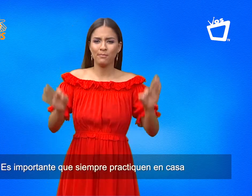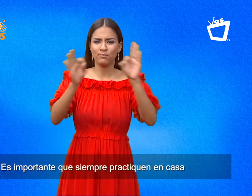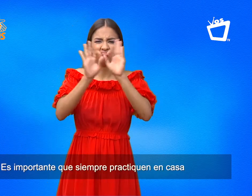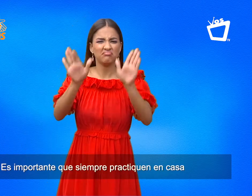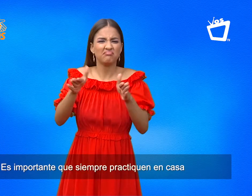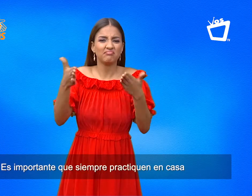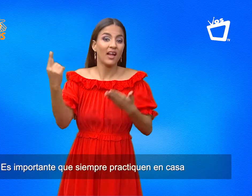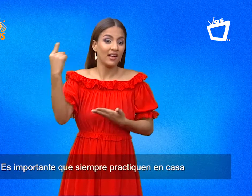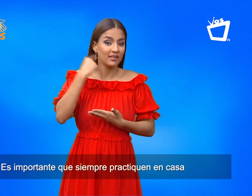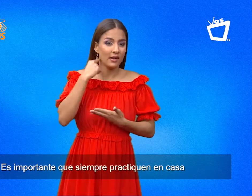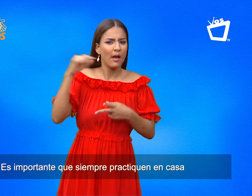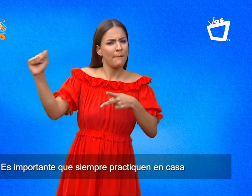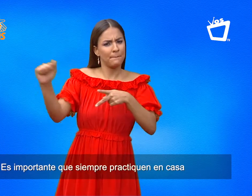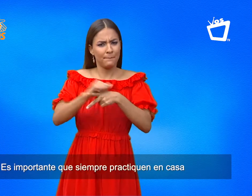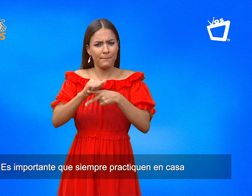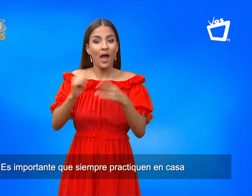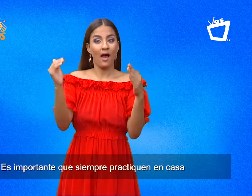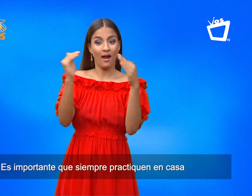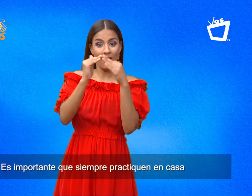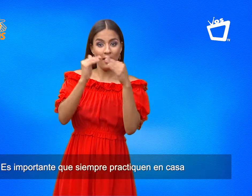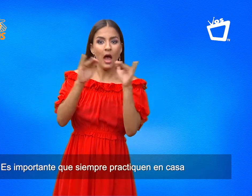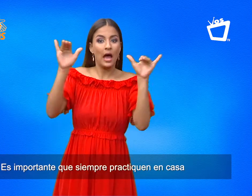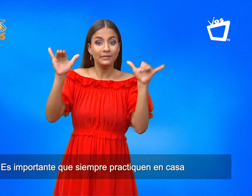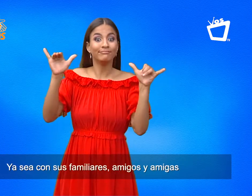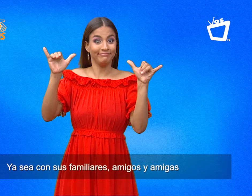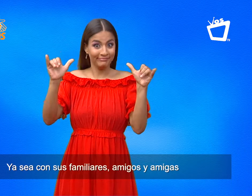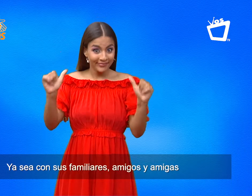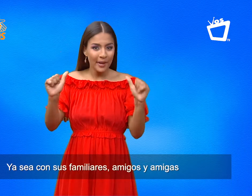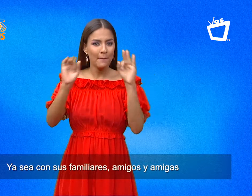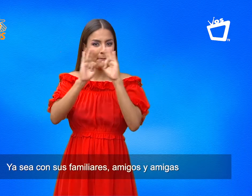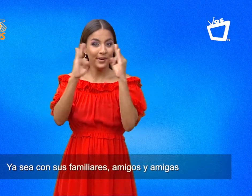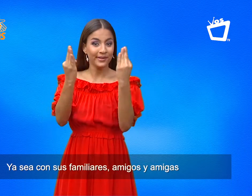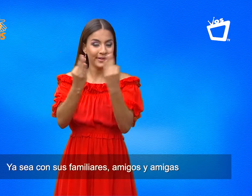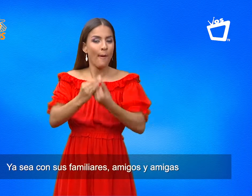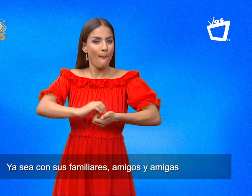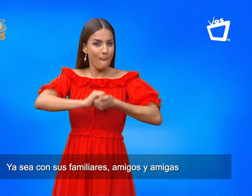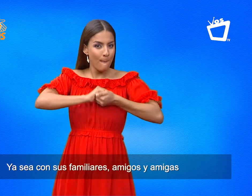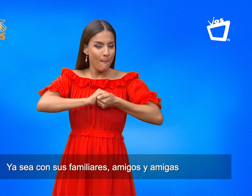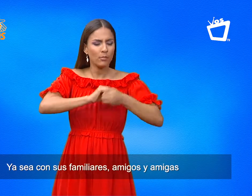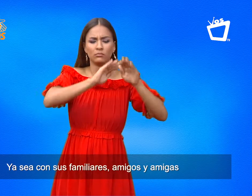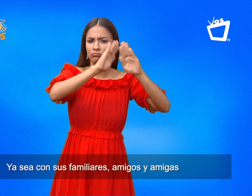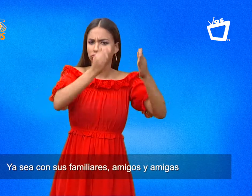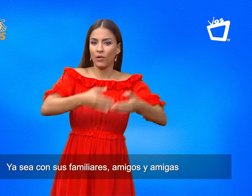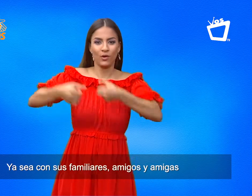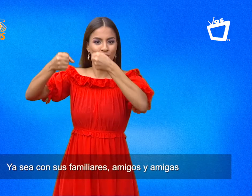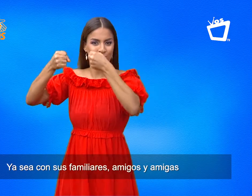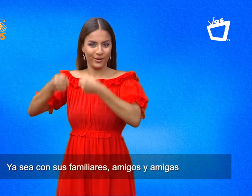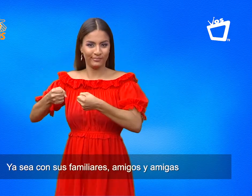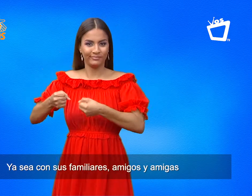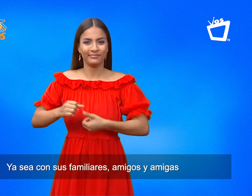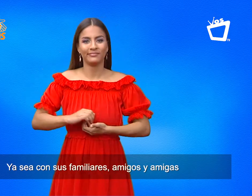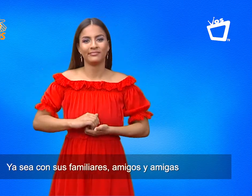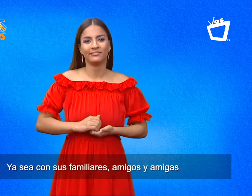es importante que siempre practiquen en casa ya sea con sus familiares amigos y amigas